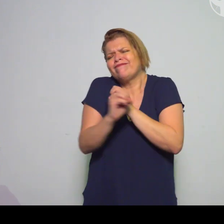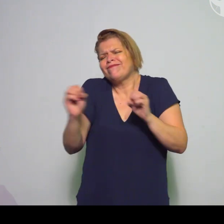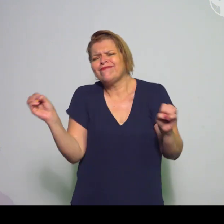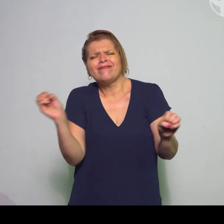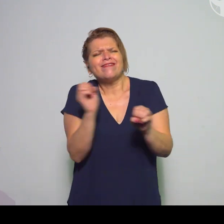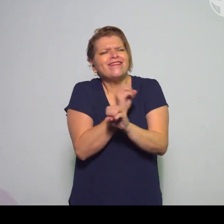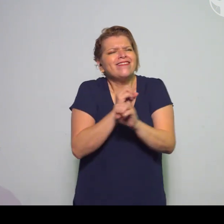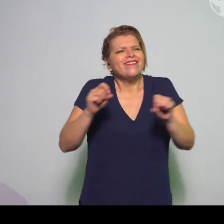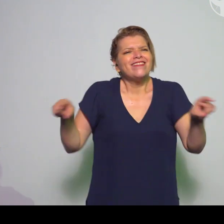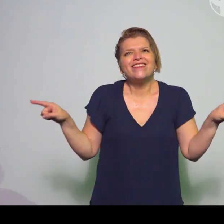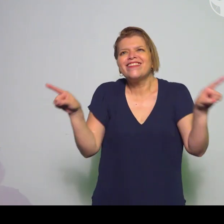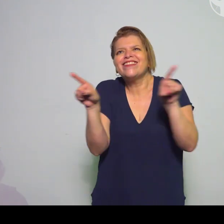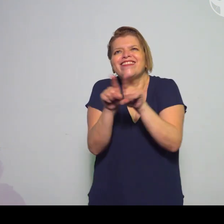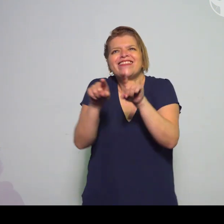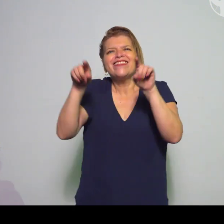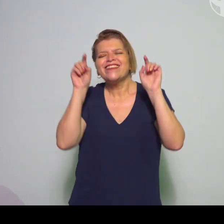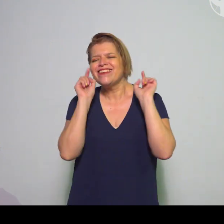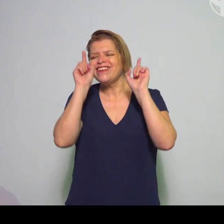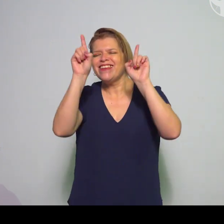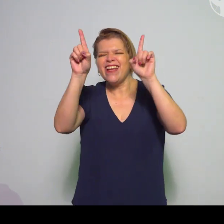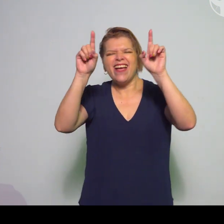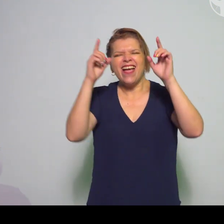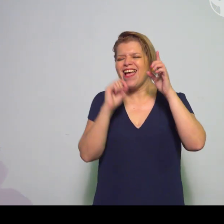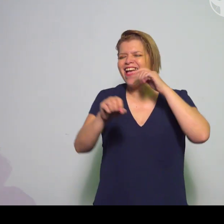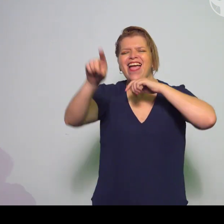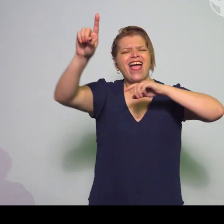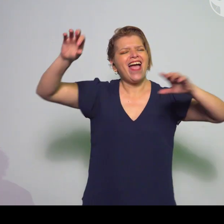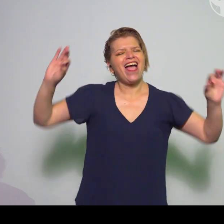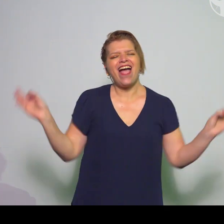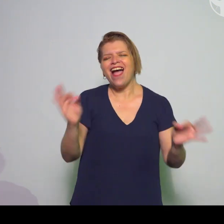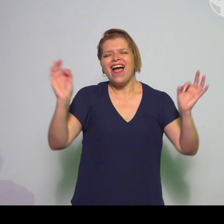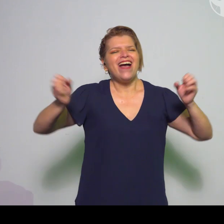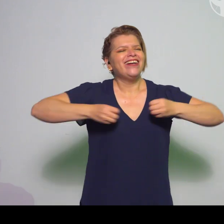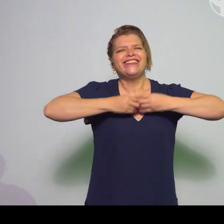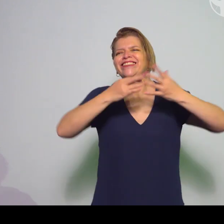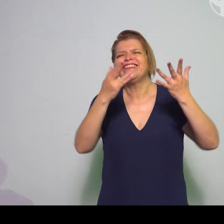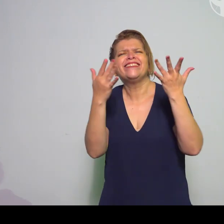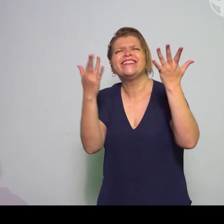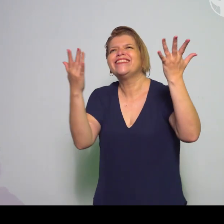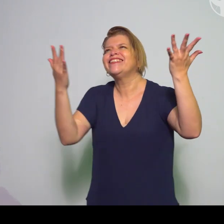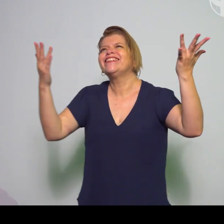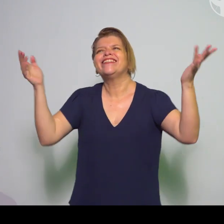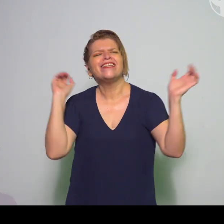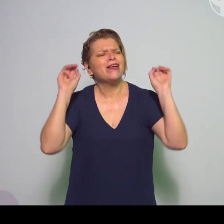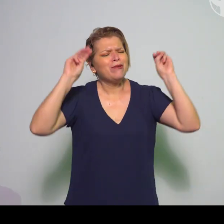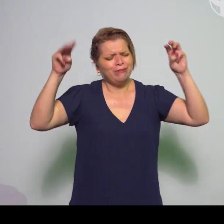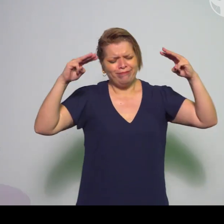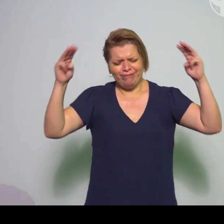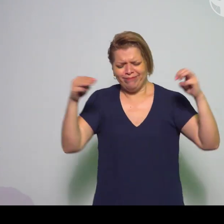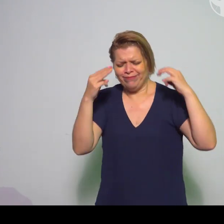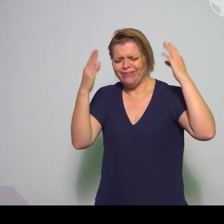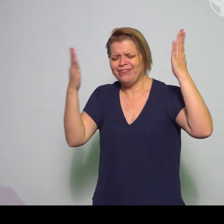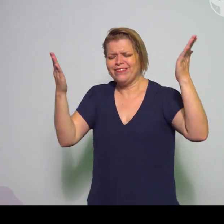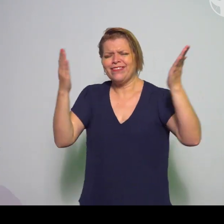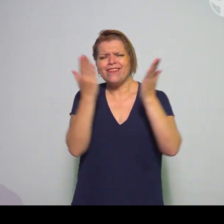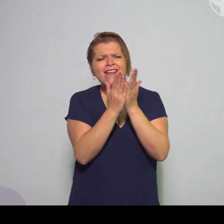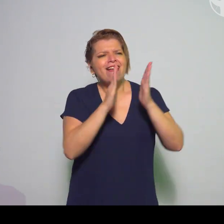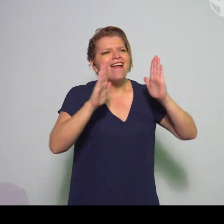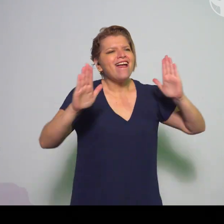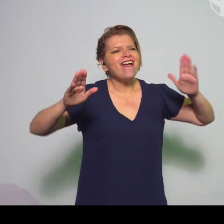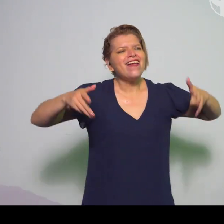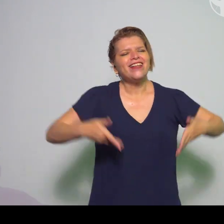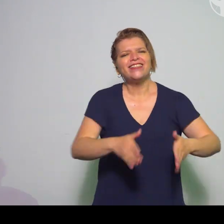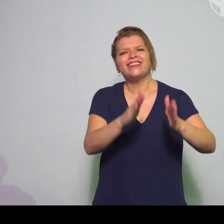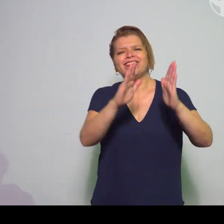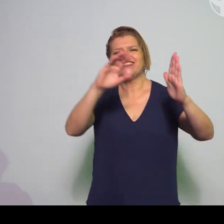así es. Milagroso, poderoso, milagroso, abres